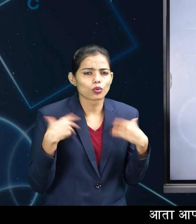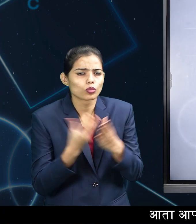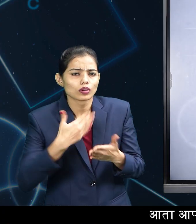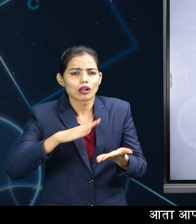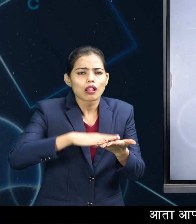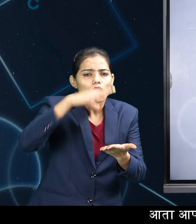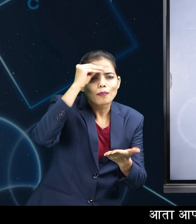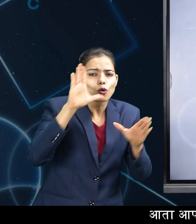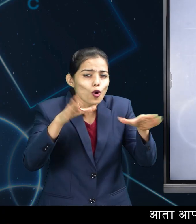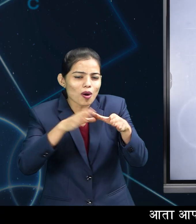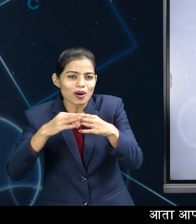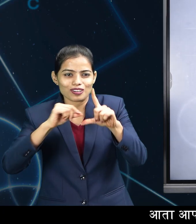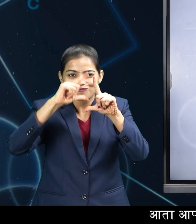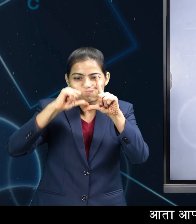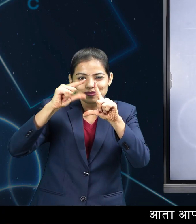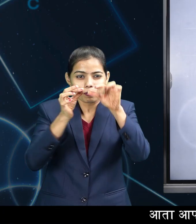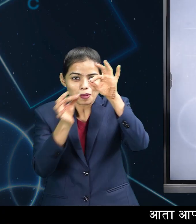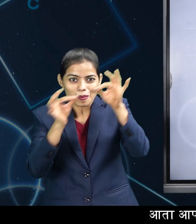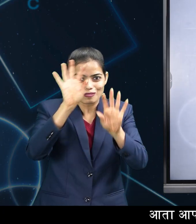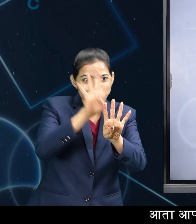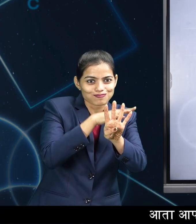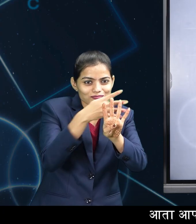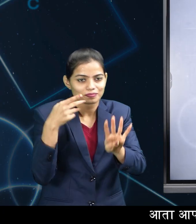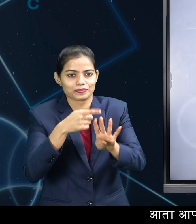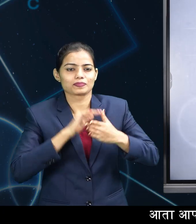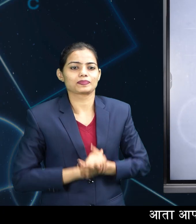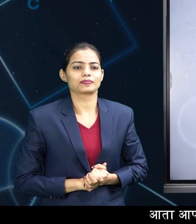आता आपण गटवार वारंवारता वितरण तक्ता शिकू.